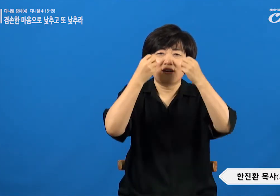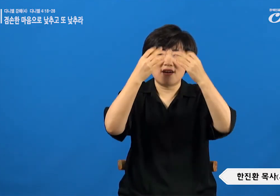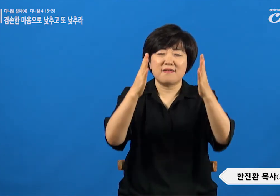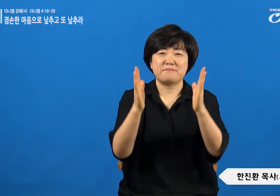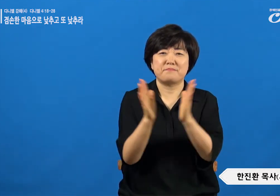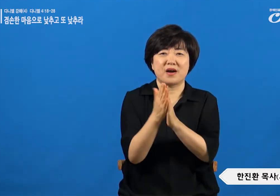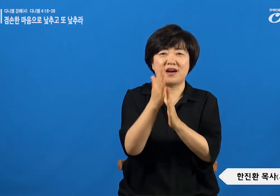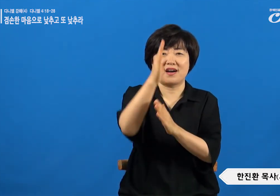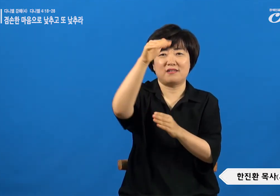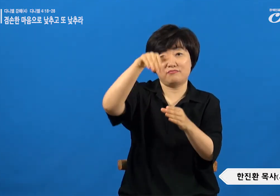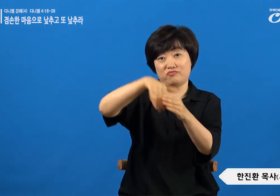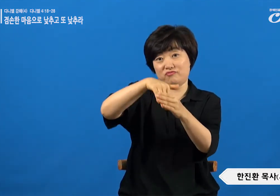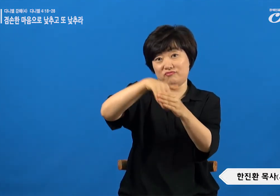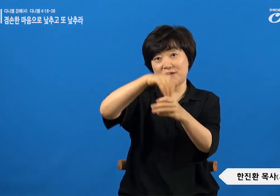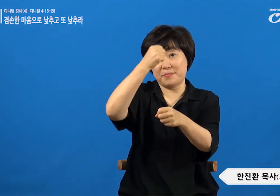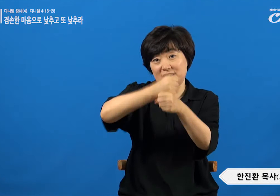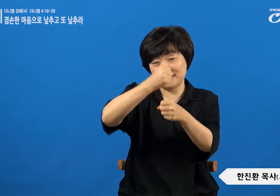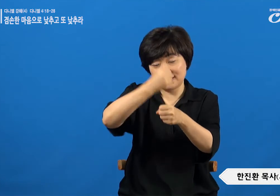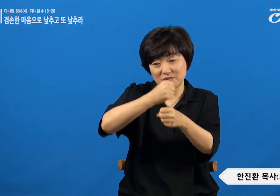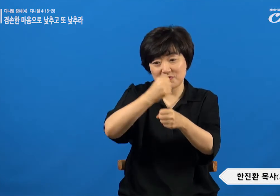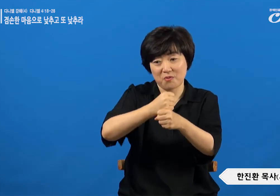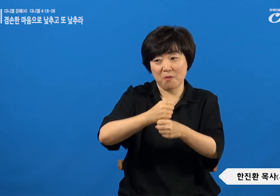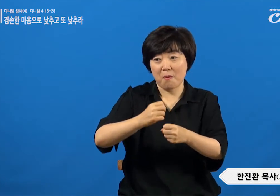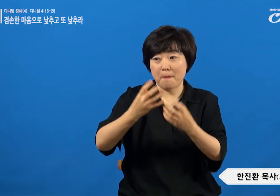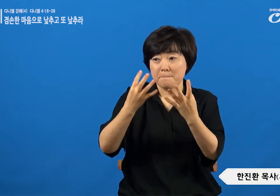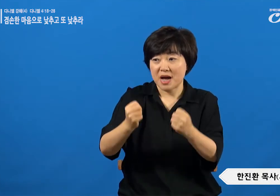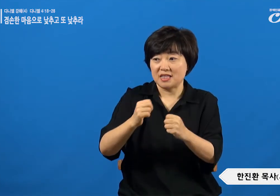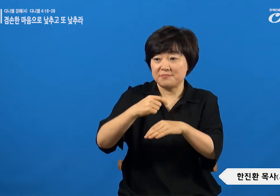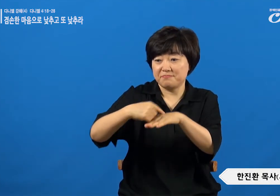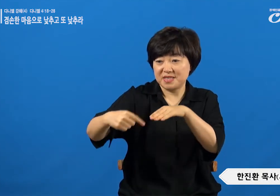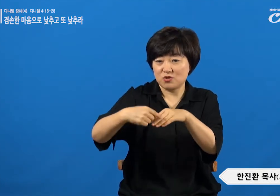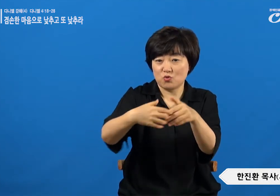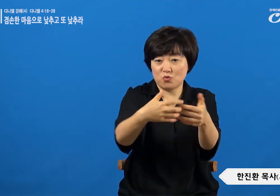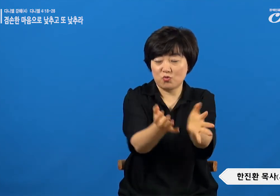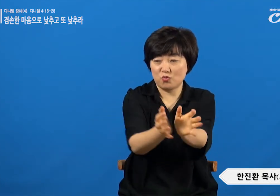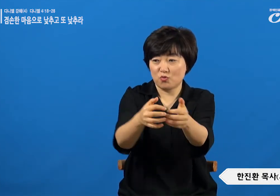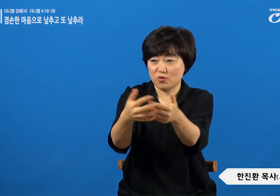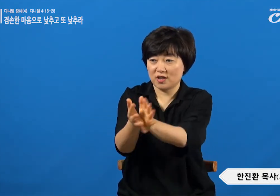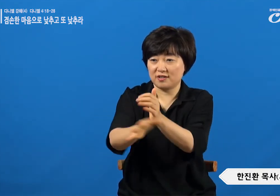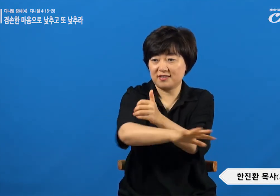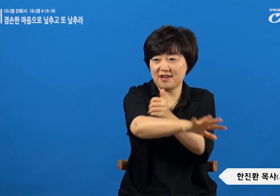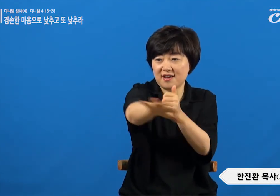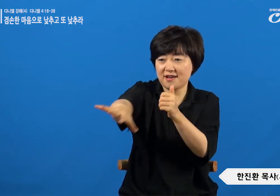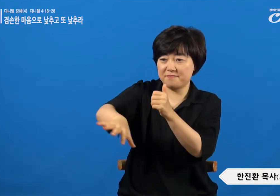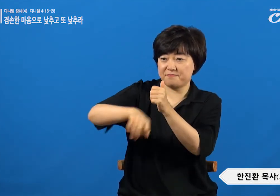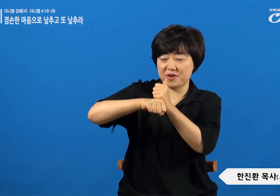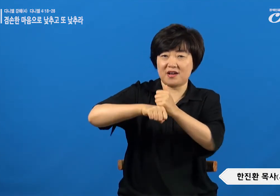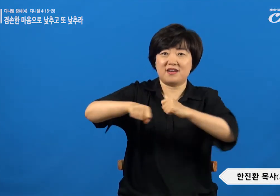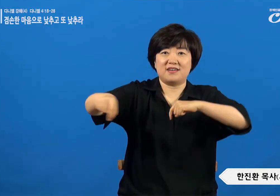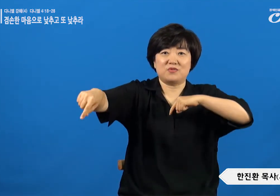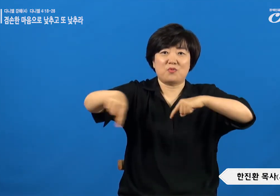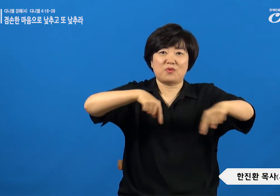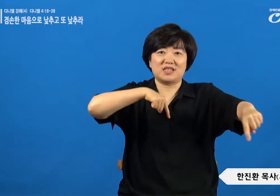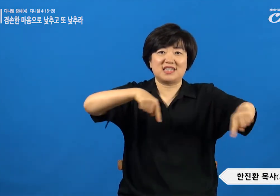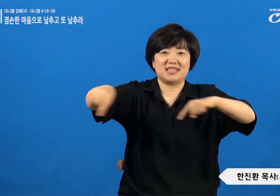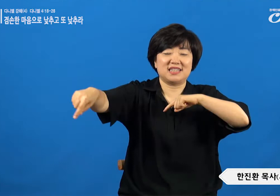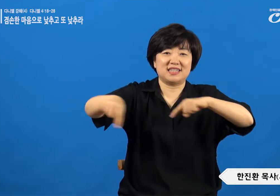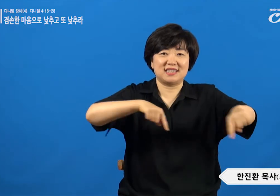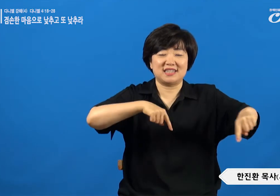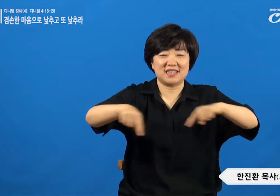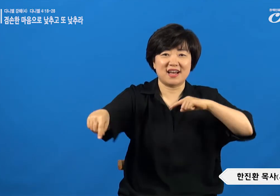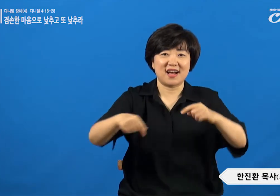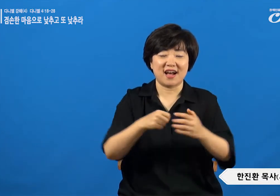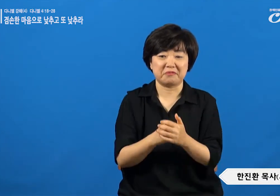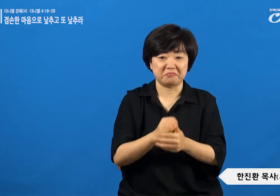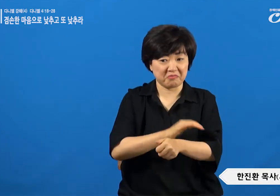찬란한 문명을 꽃피웠고, 그리고 많은 민족들을 융합해서 잘 통치하는, 고대에서는 보기